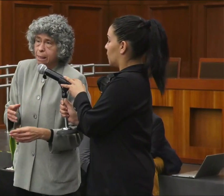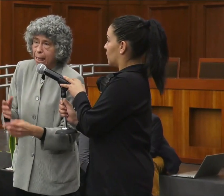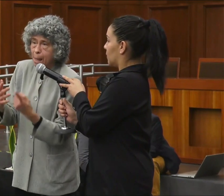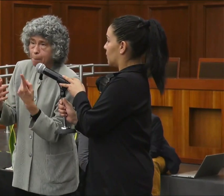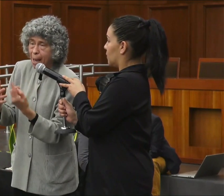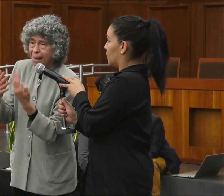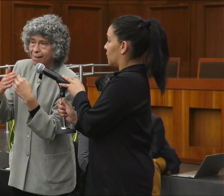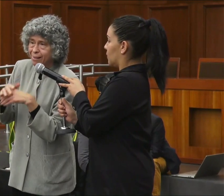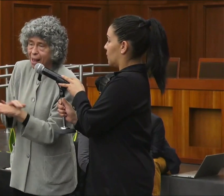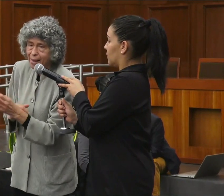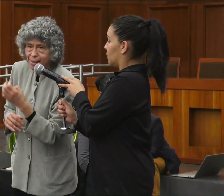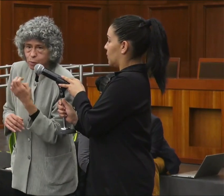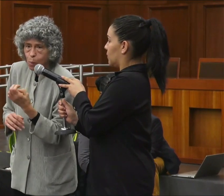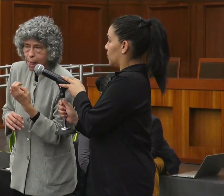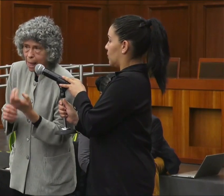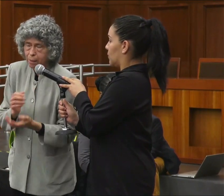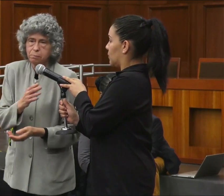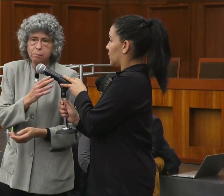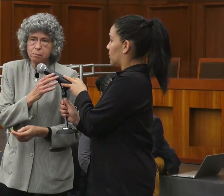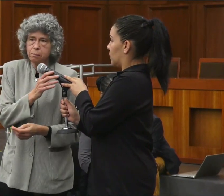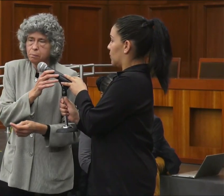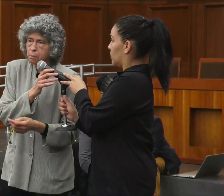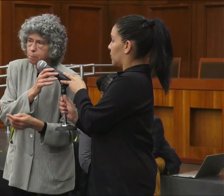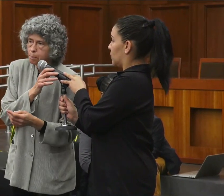O sea que para entrar a la escuela,